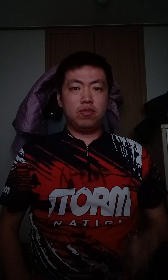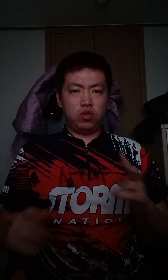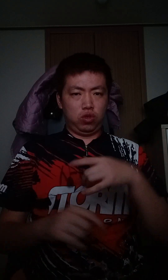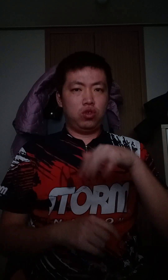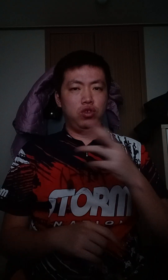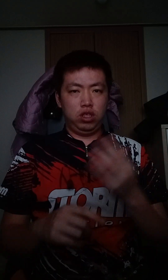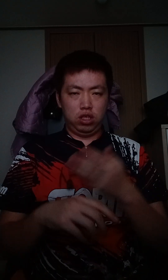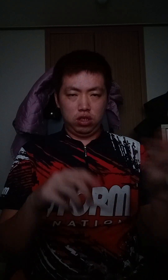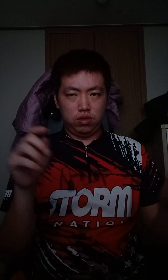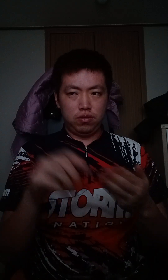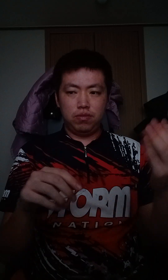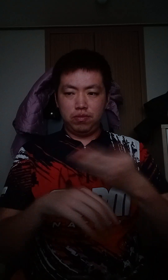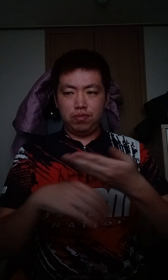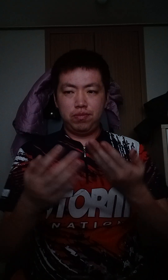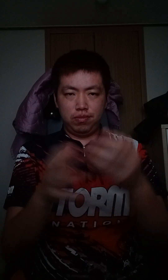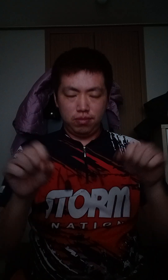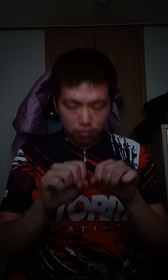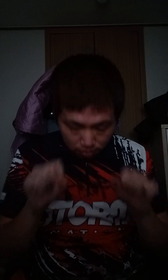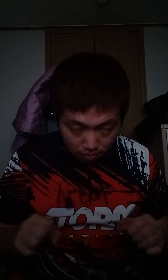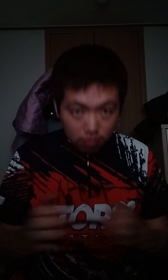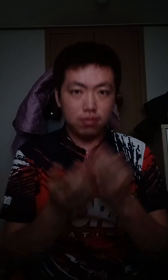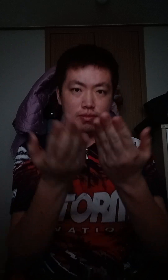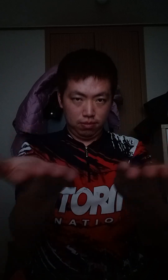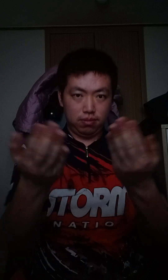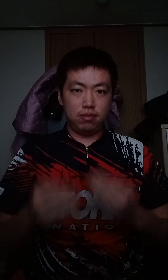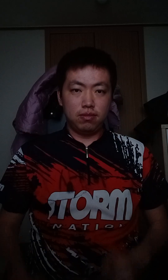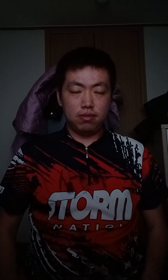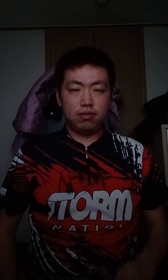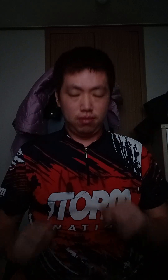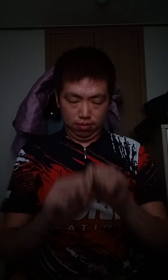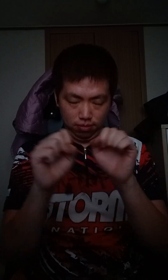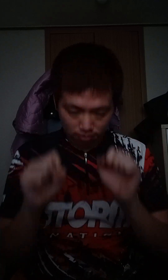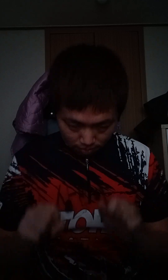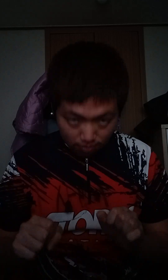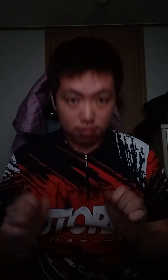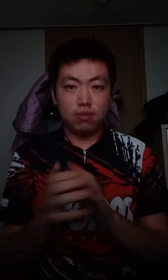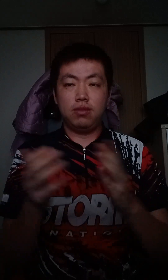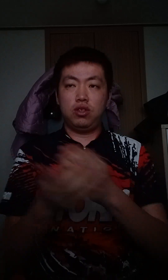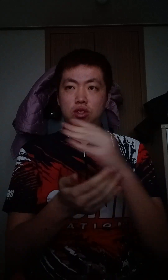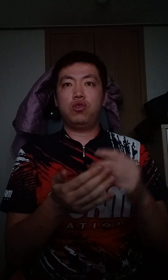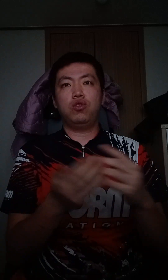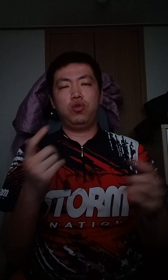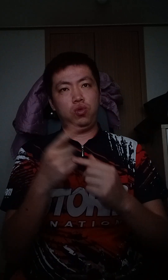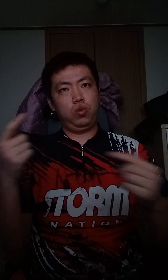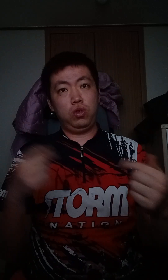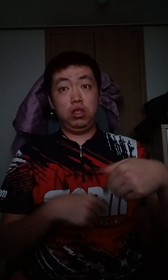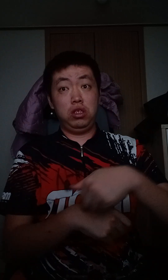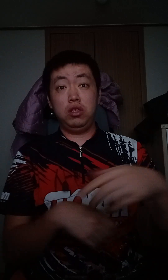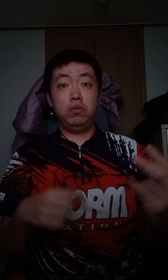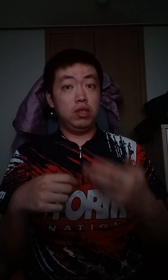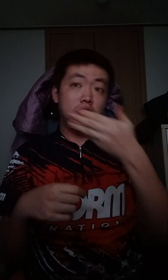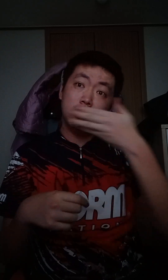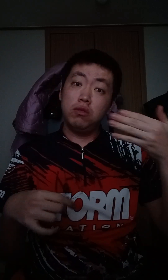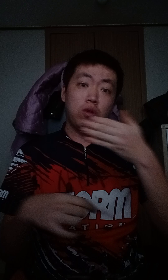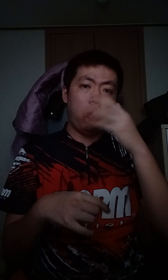기자, 사고 경위 설명해 주시죠. 네, 충격으로 휘어진 고속도로 가드레일 바깥으로 빨간색 버스가 옆으로 누워